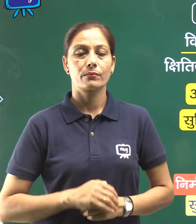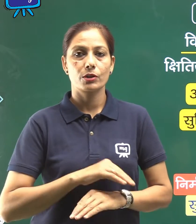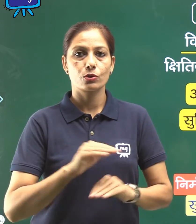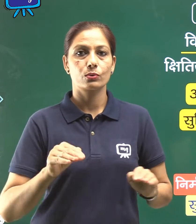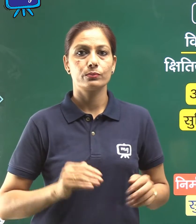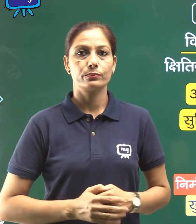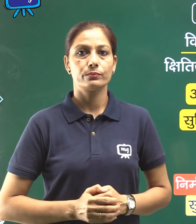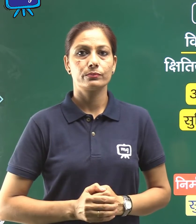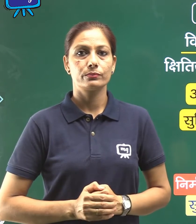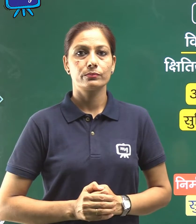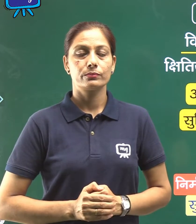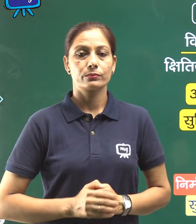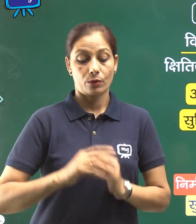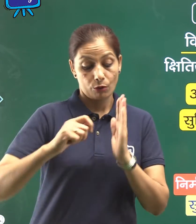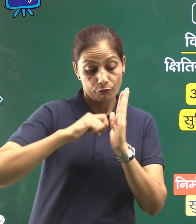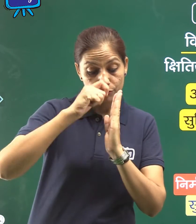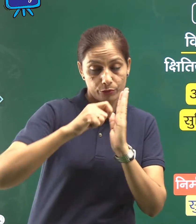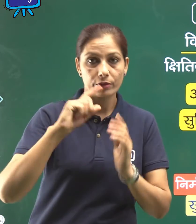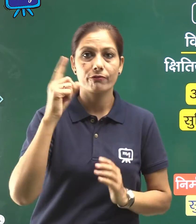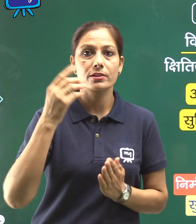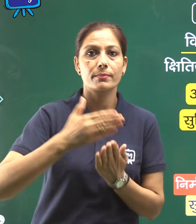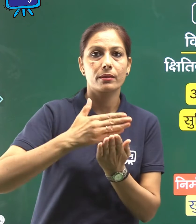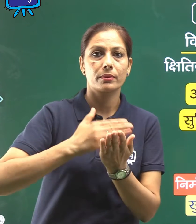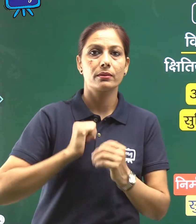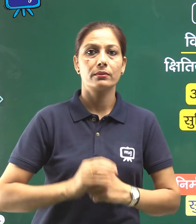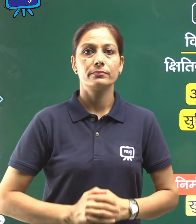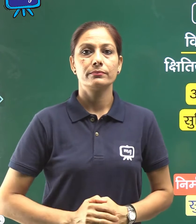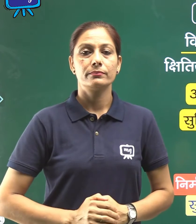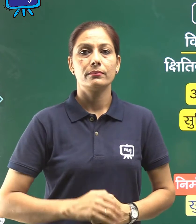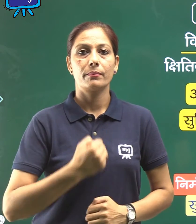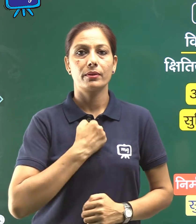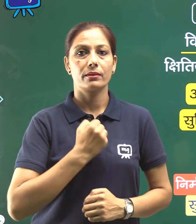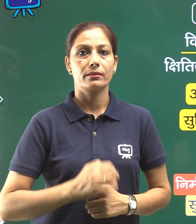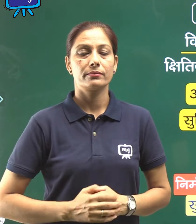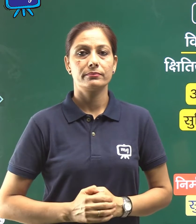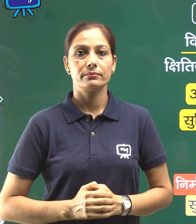बच्चों, वीडियो के प्रथम भाग में हमने